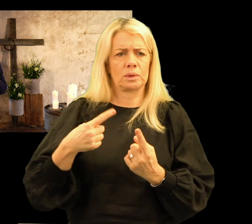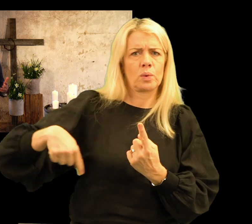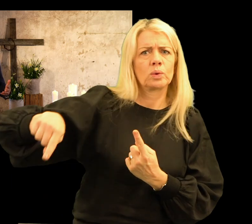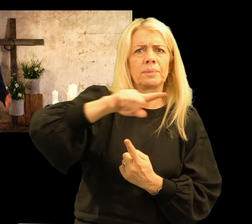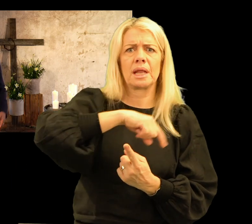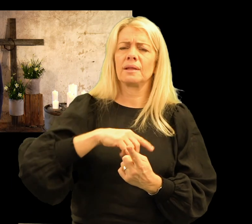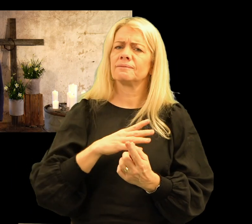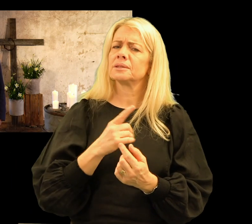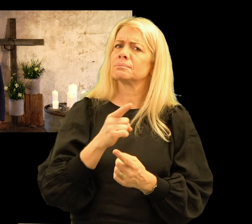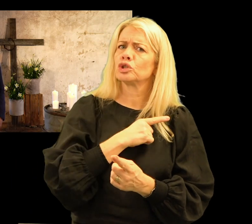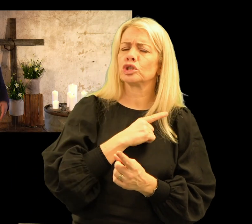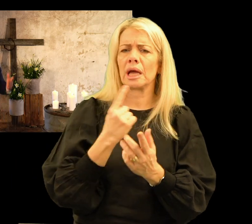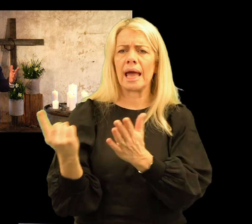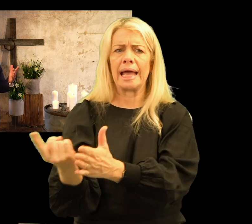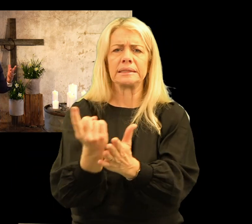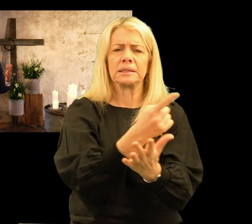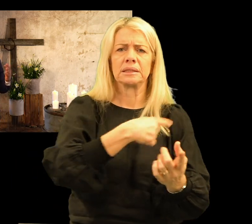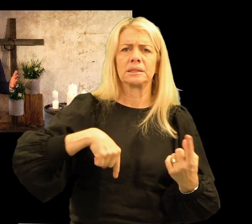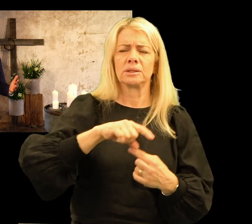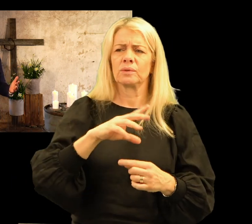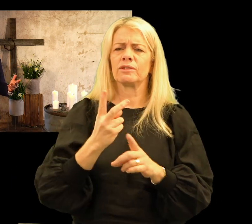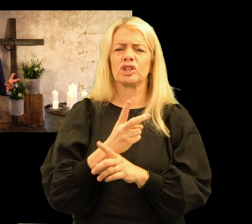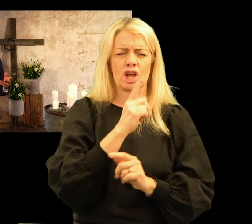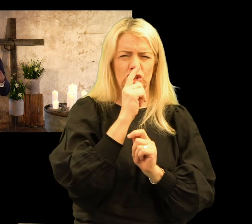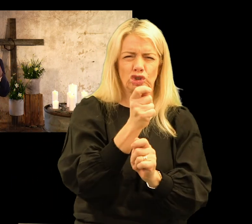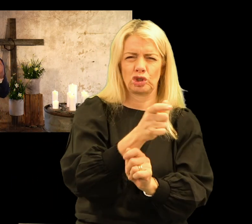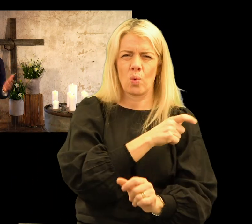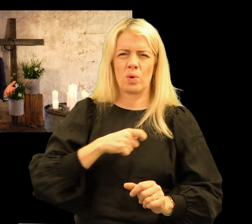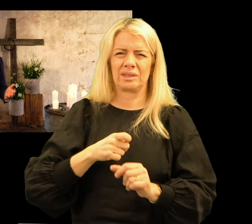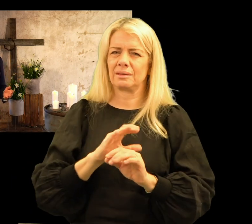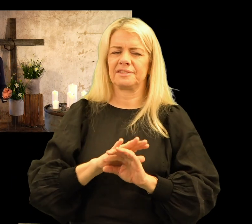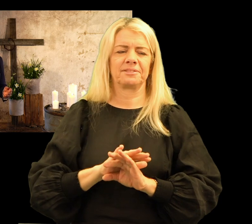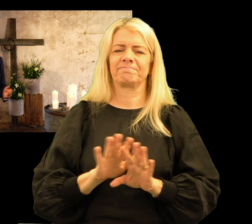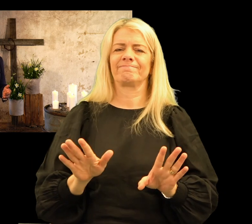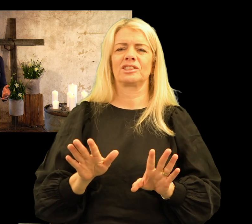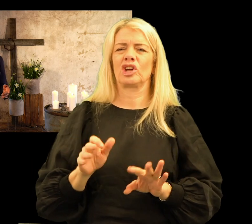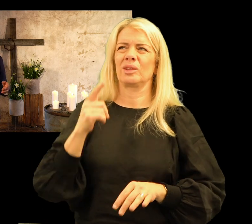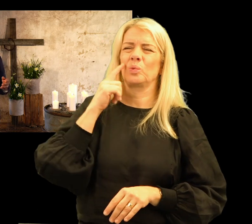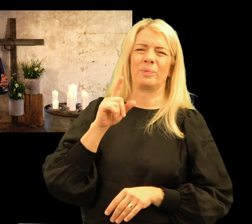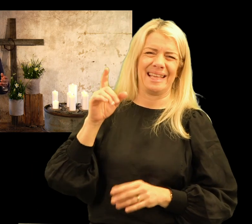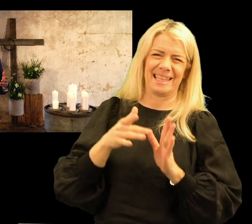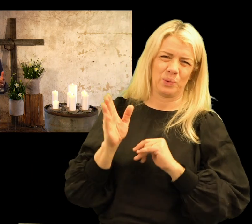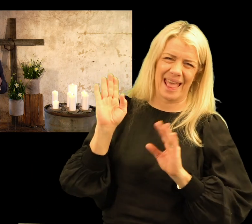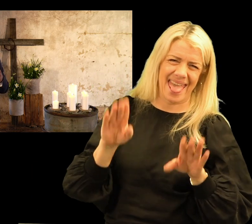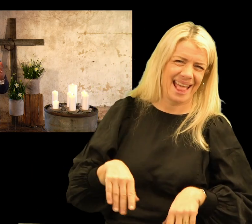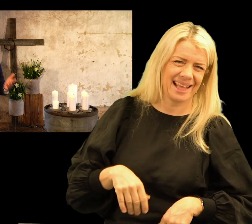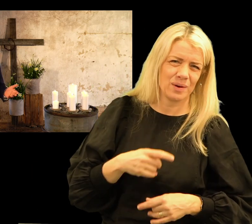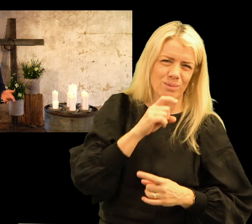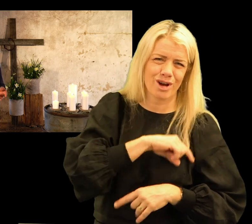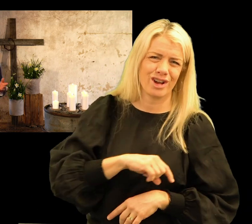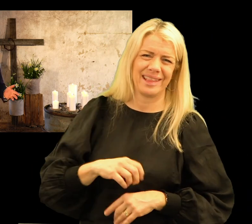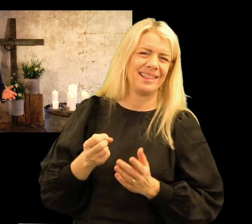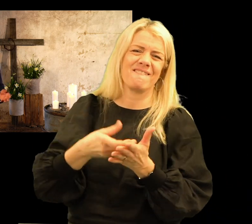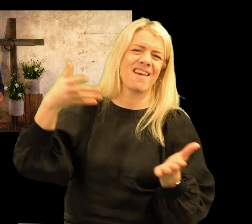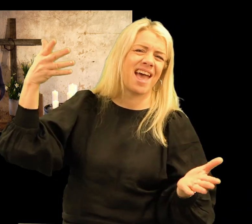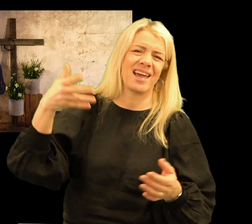omkring oss i vår egen kultur. Det finns företeelser och tendenser som försöker övertyga oss om att det där med att tro på